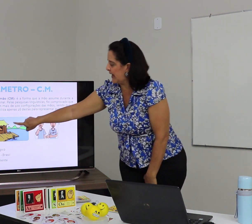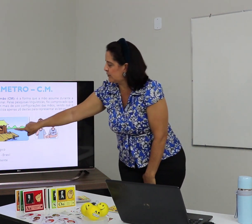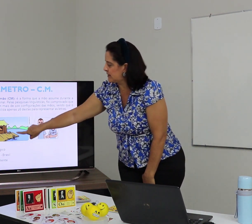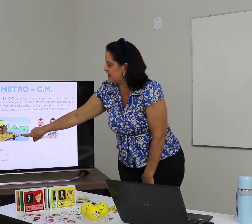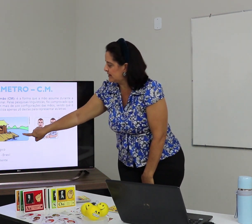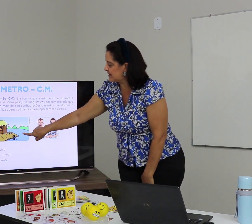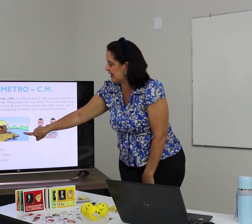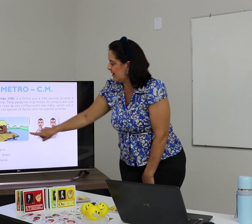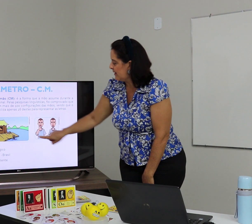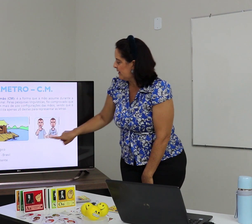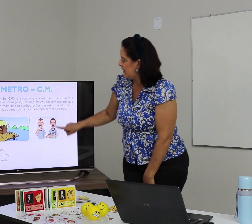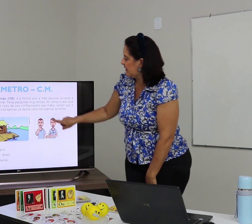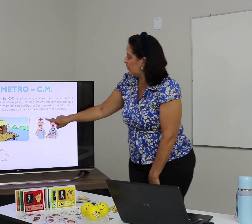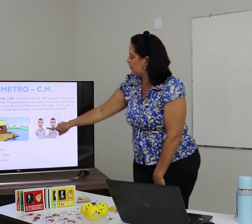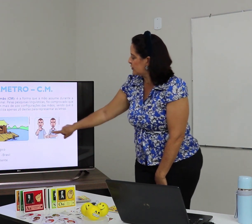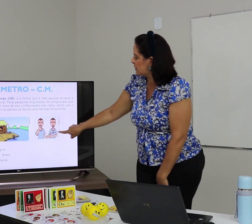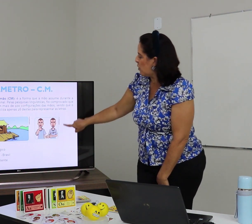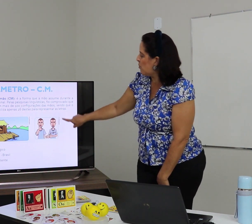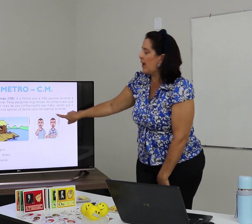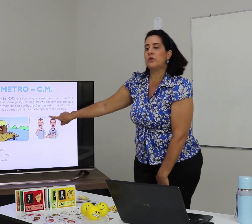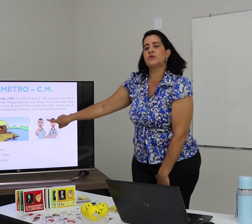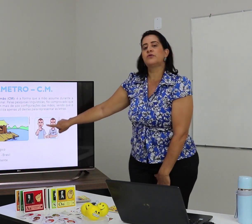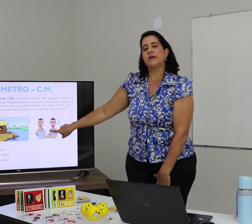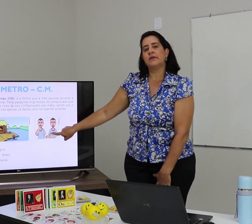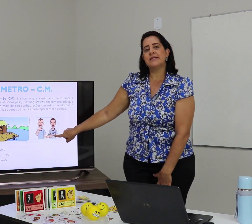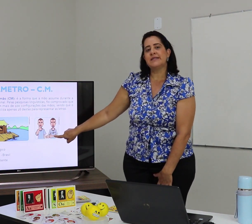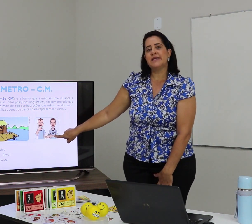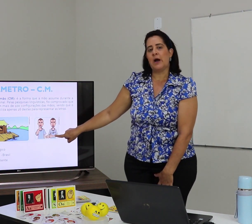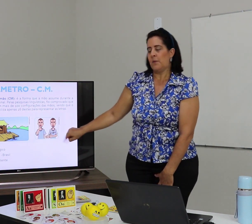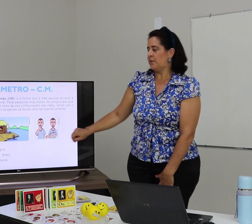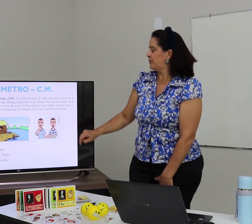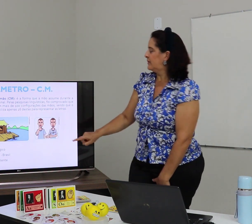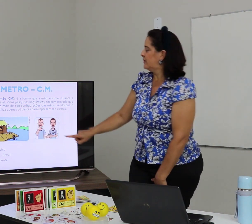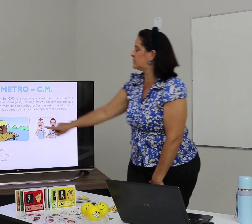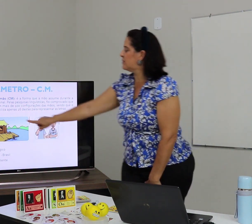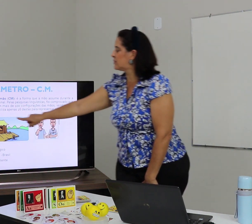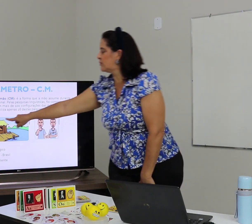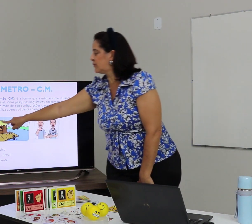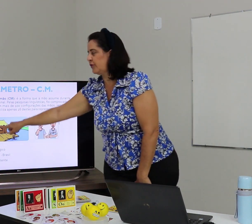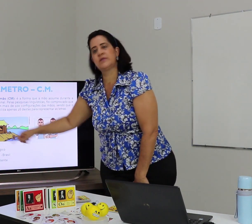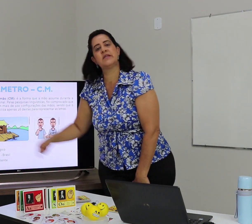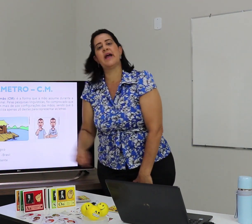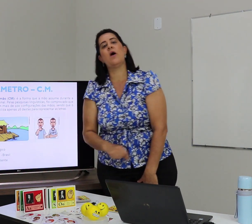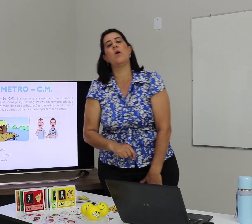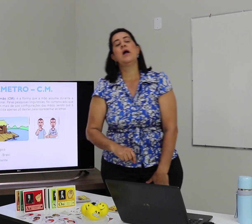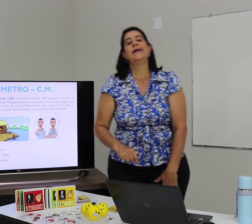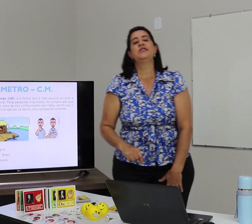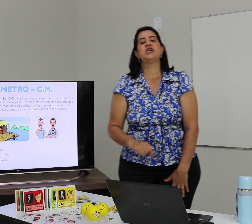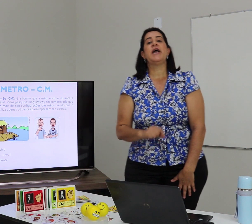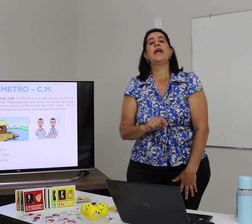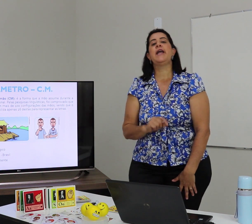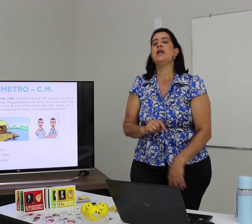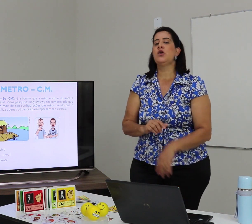quero sinalizar e eu trouxe como é construído esse sinal. Nós vamos construir o sinal de